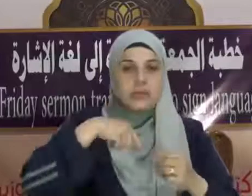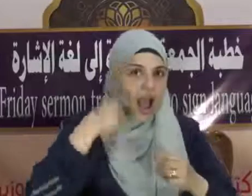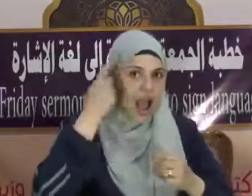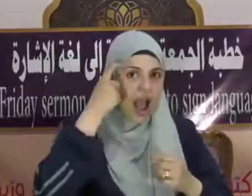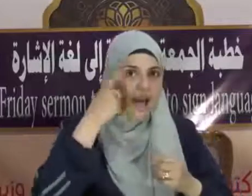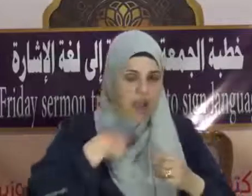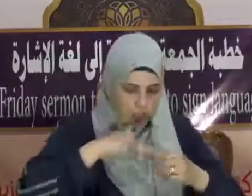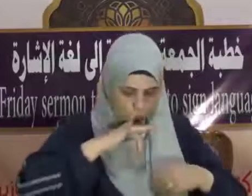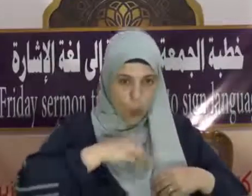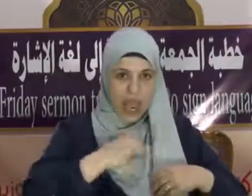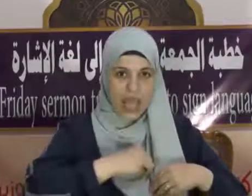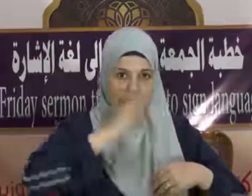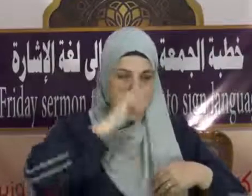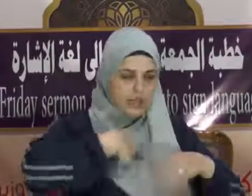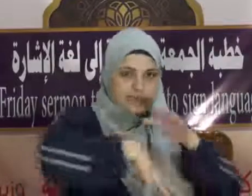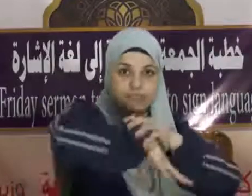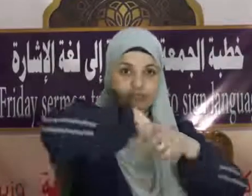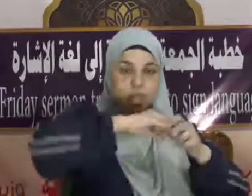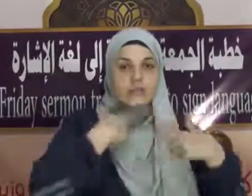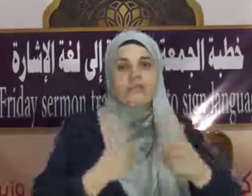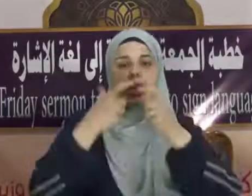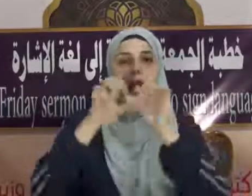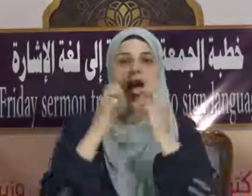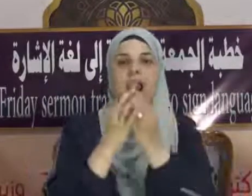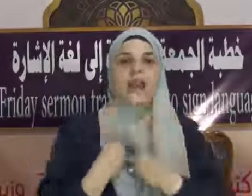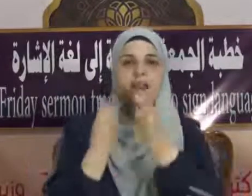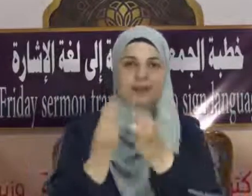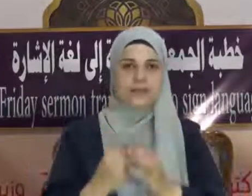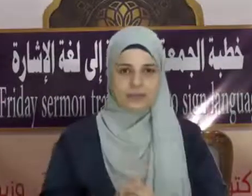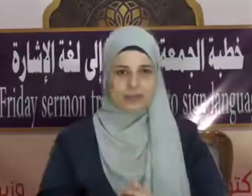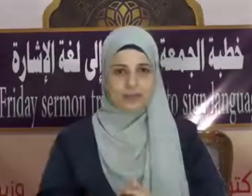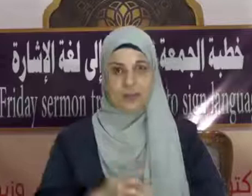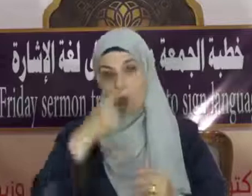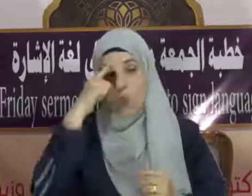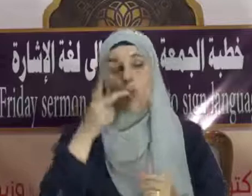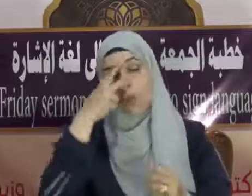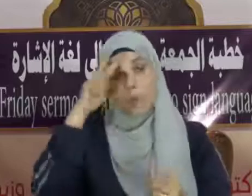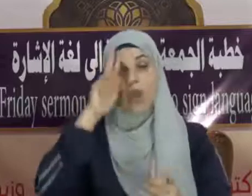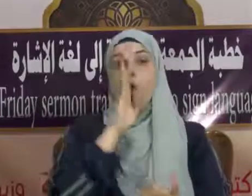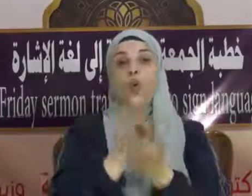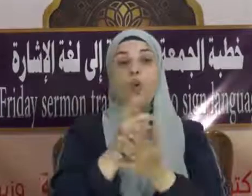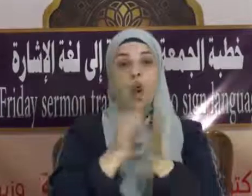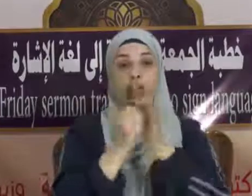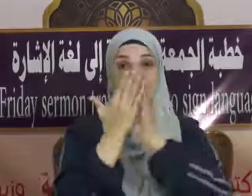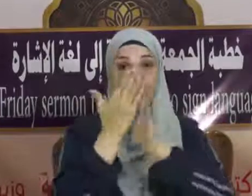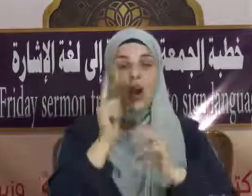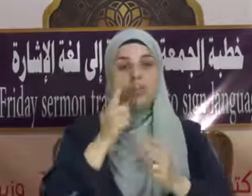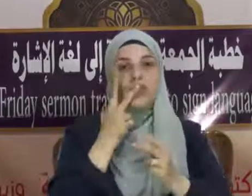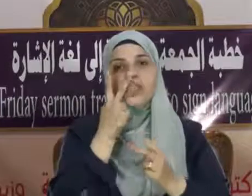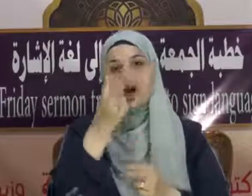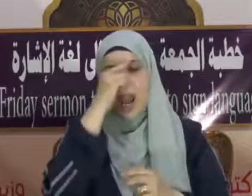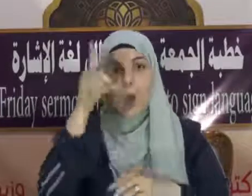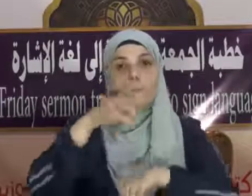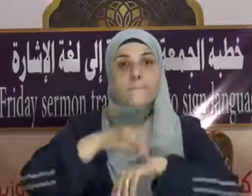عازما على أن تطعمه وأهله منها. ومن حقوق الجار زيارته إذا